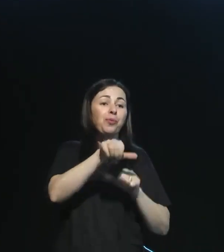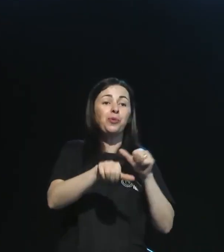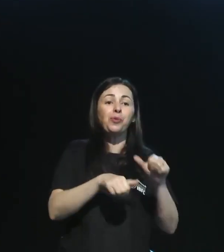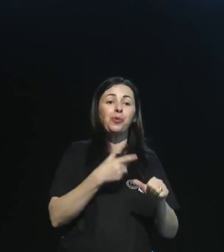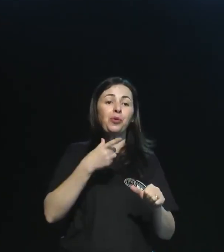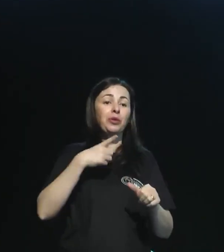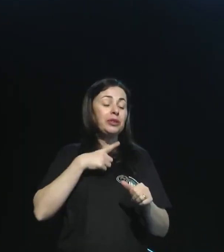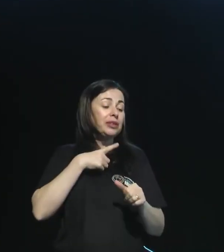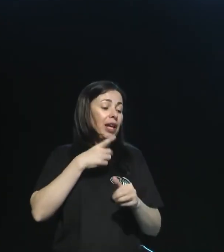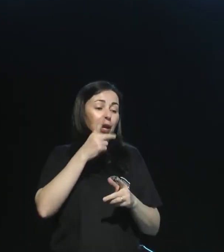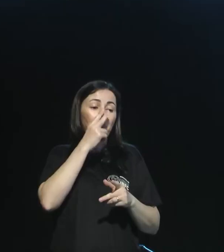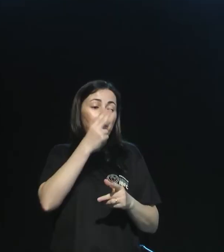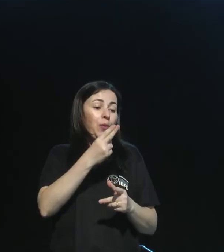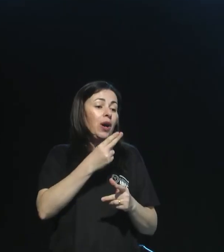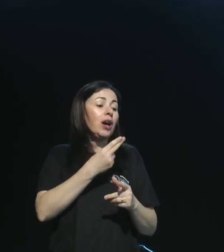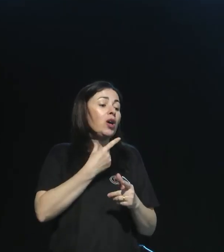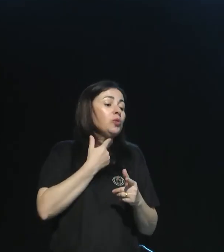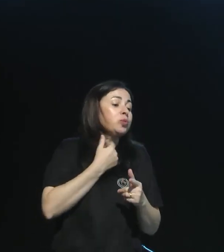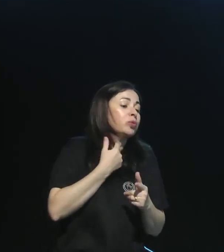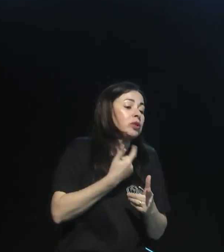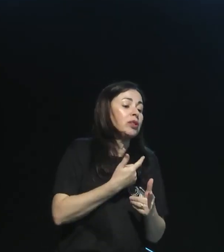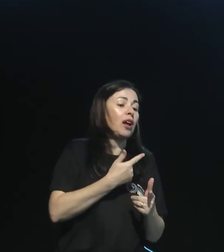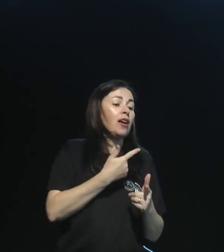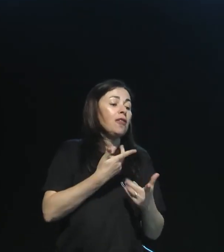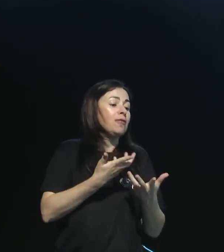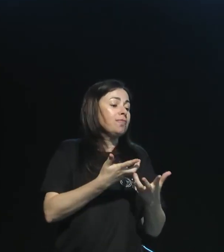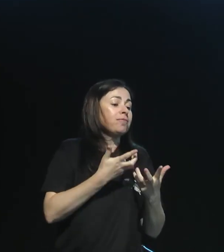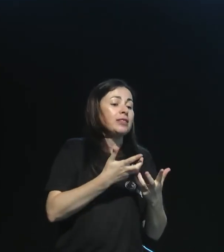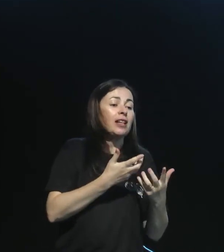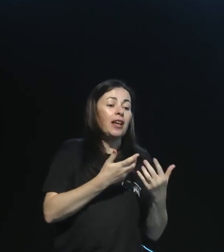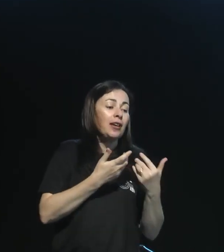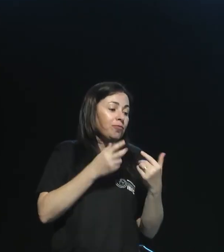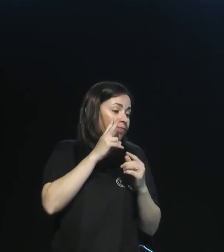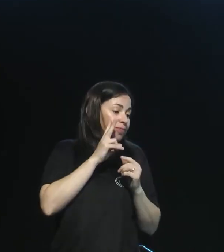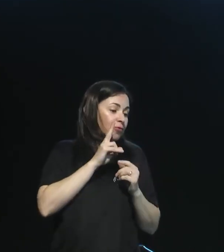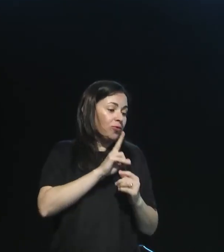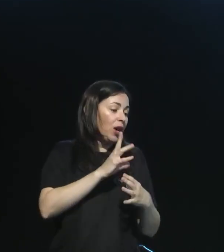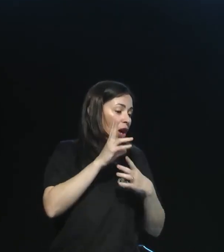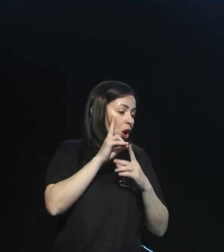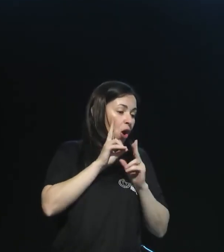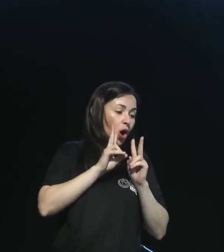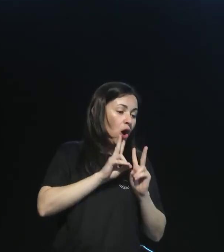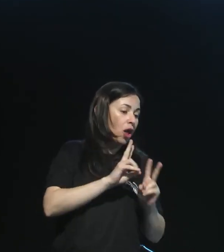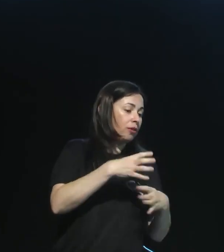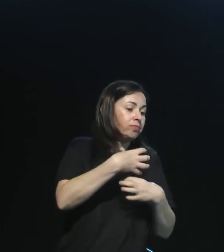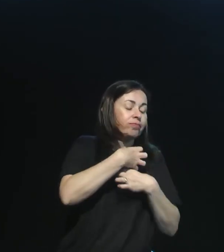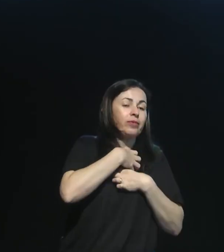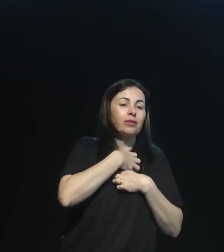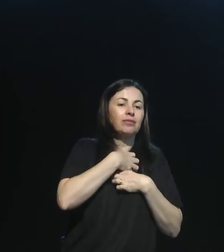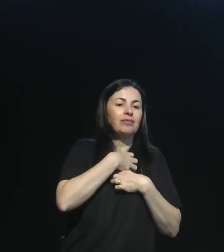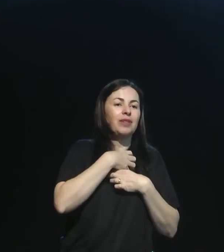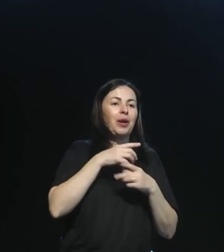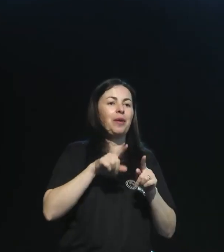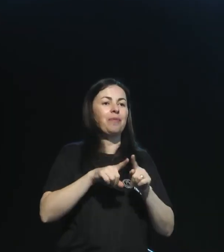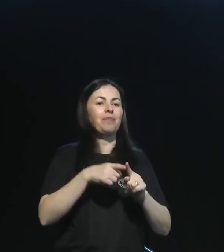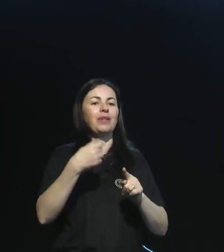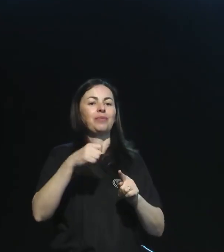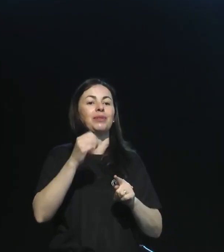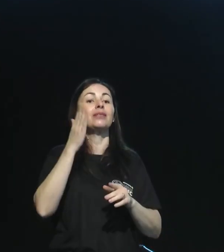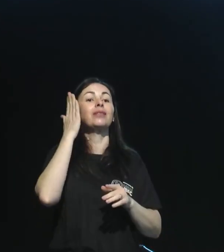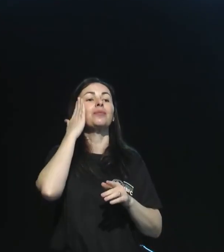esse desejo, essa vontade, essa maneira de olhar. Mas o que você precisa ouvir